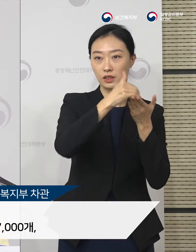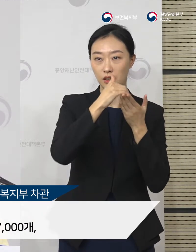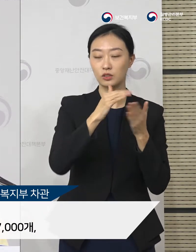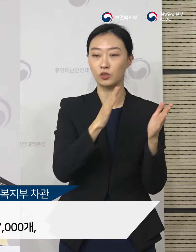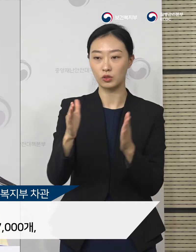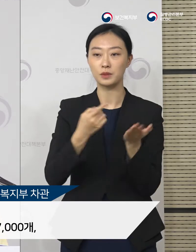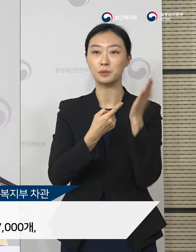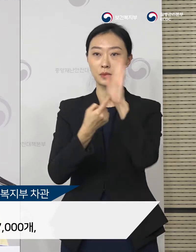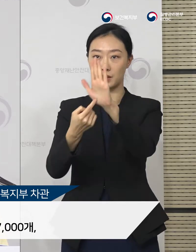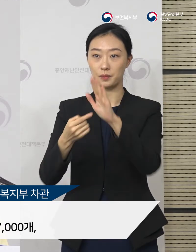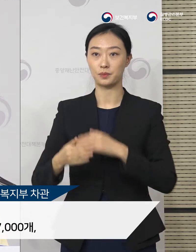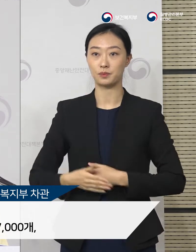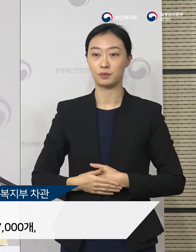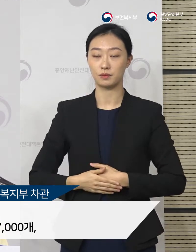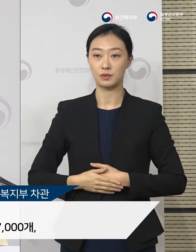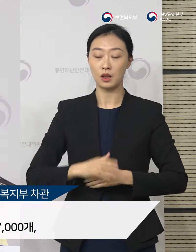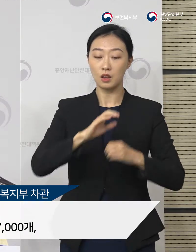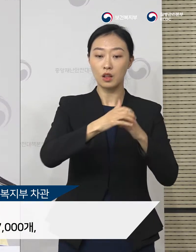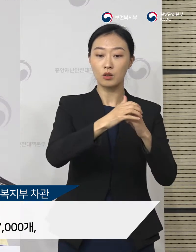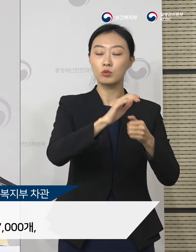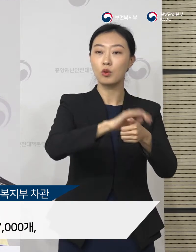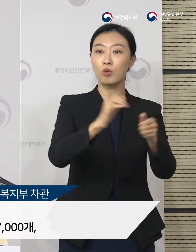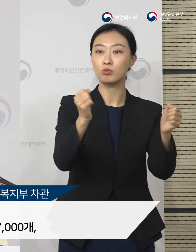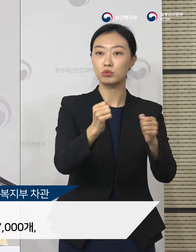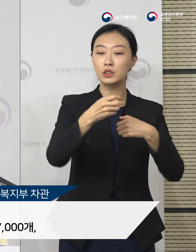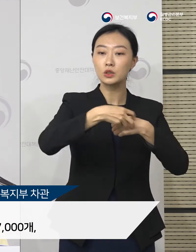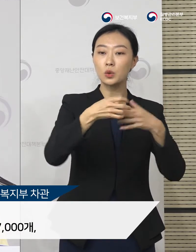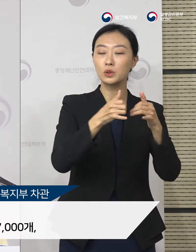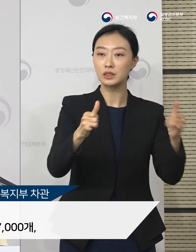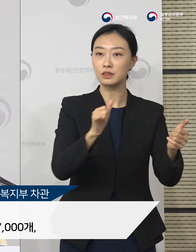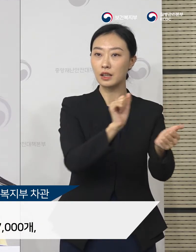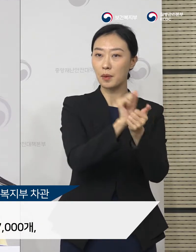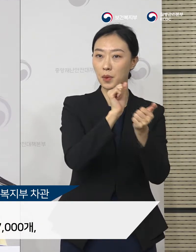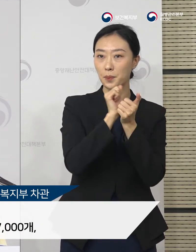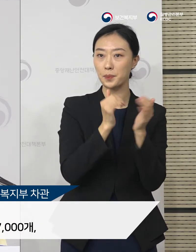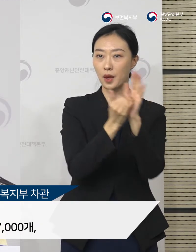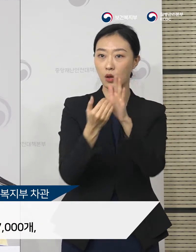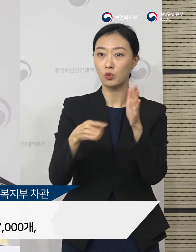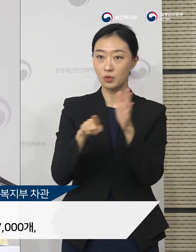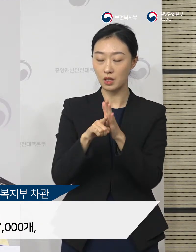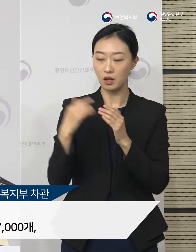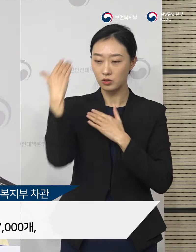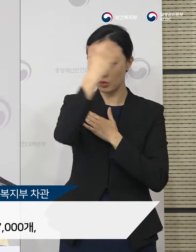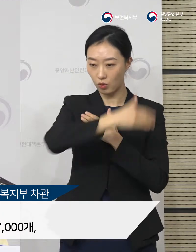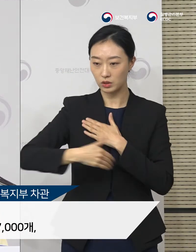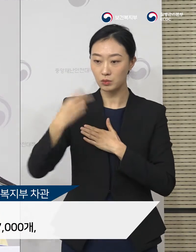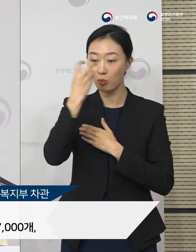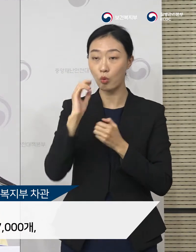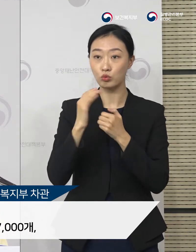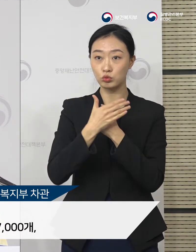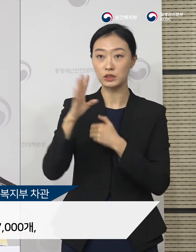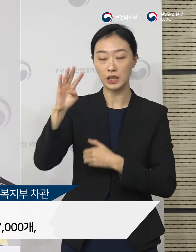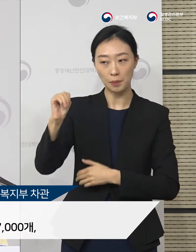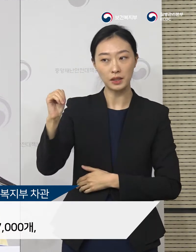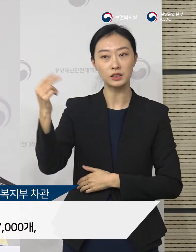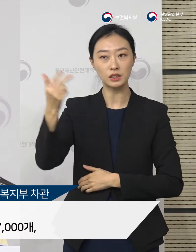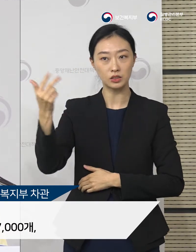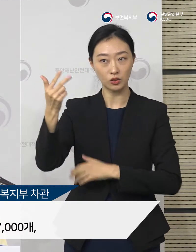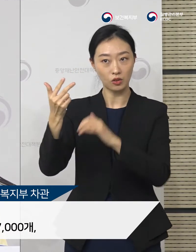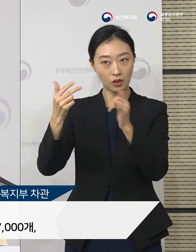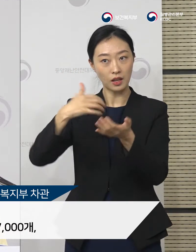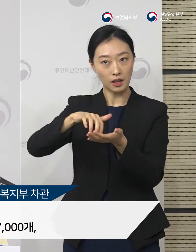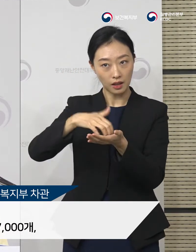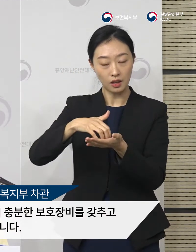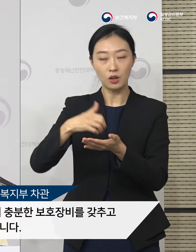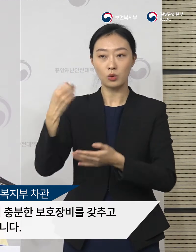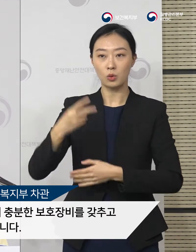대구 경북의 의료진 감염을 막기 위하여 전신보호구 약 4만 7천 개, 방역용 마스크 7만